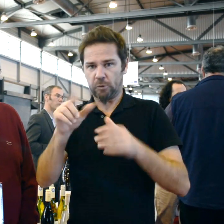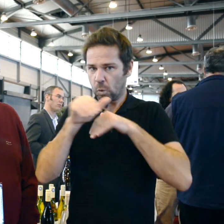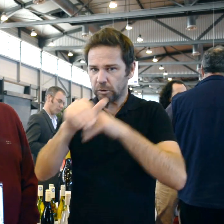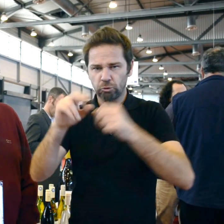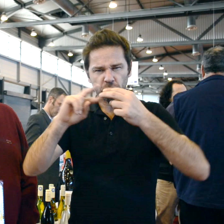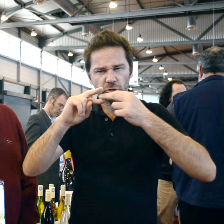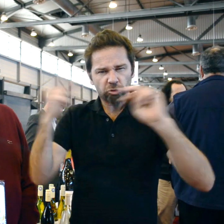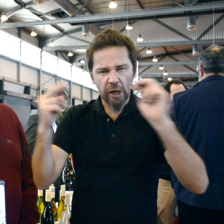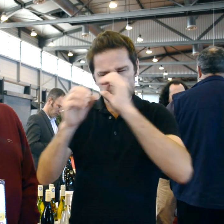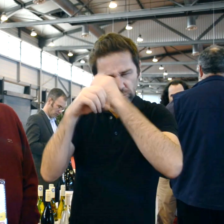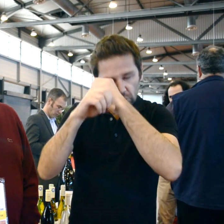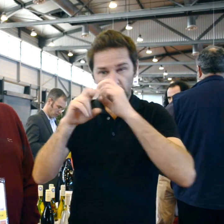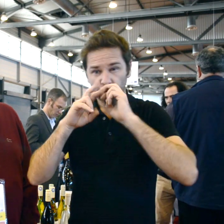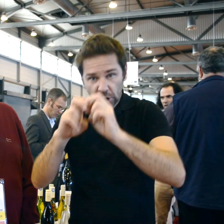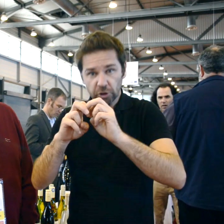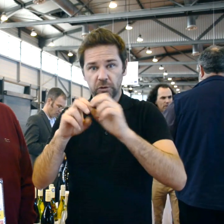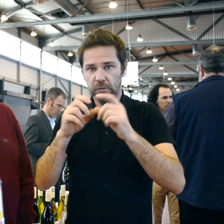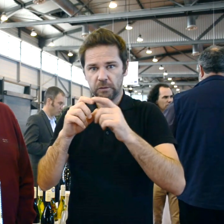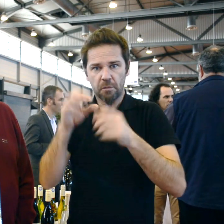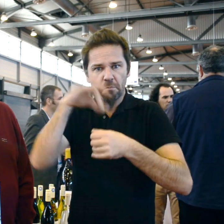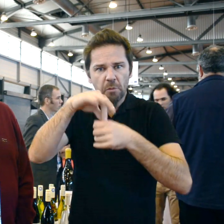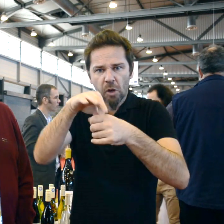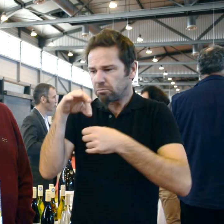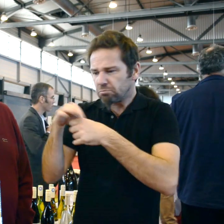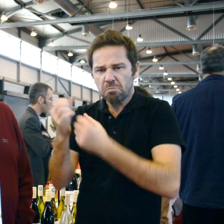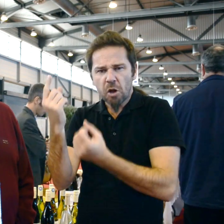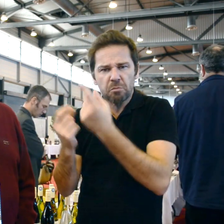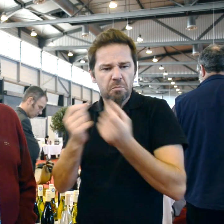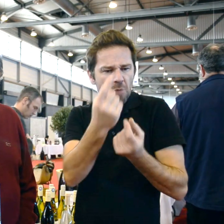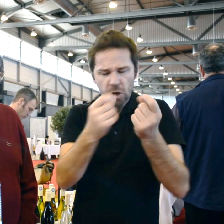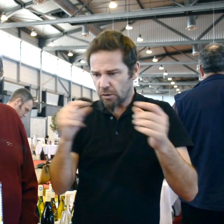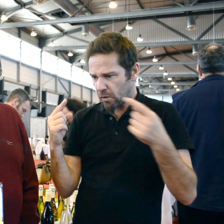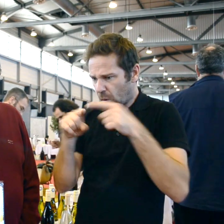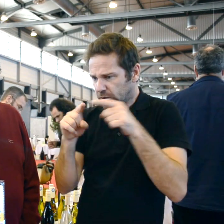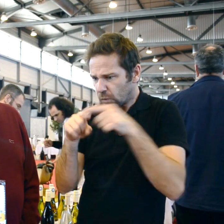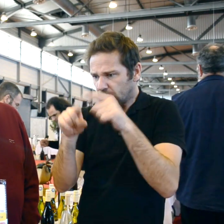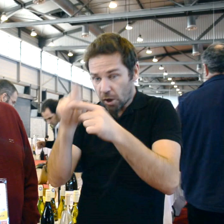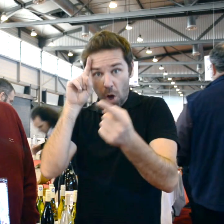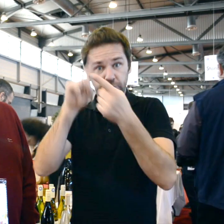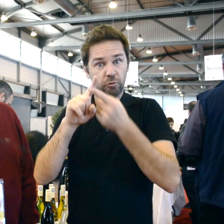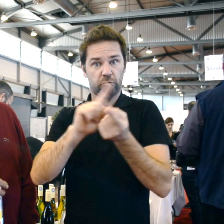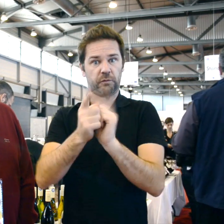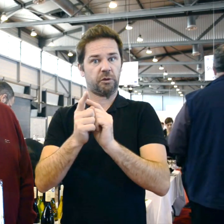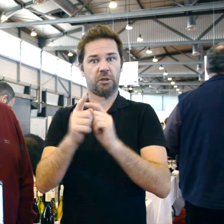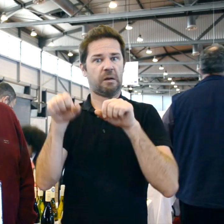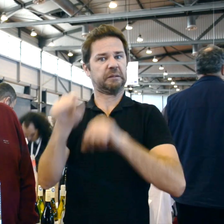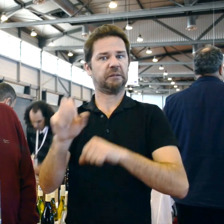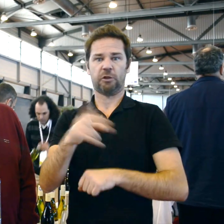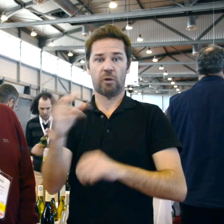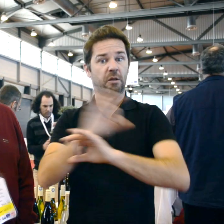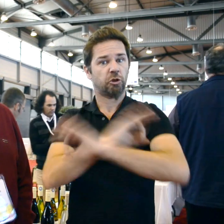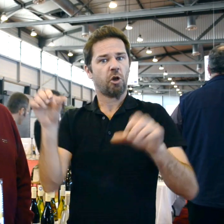la génétique et sur les croisements qui permettaient d'avoir naturellement des résistances à ces maladies. Donc on a fait un voyage avec